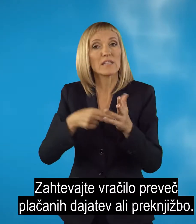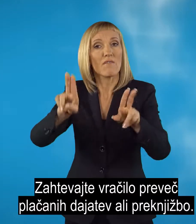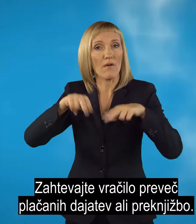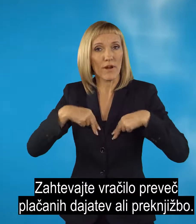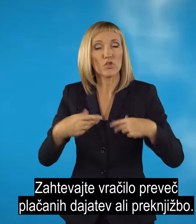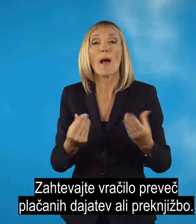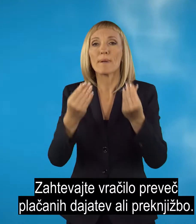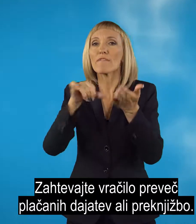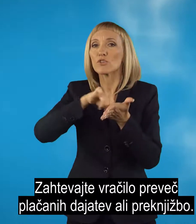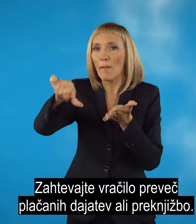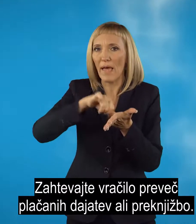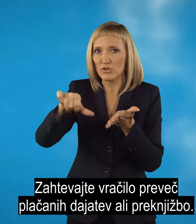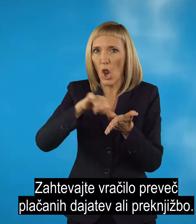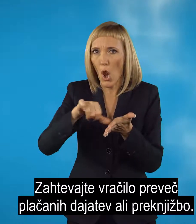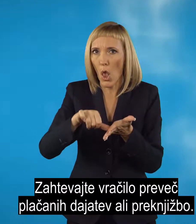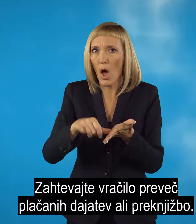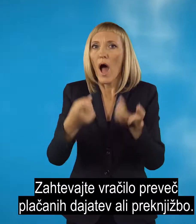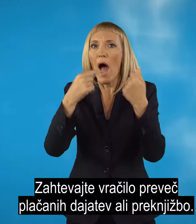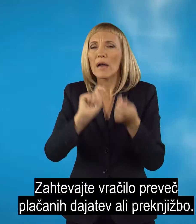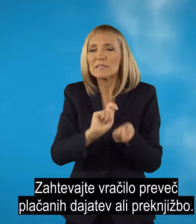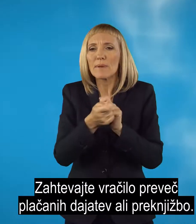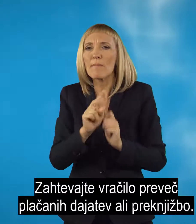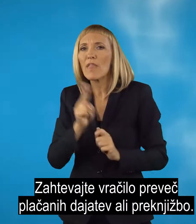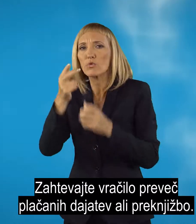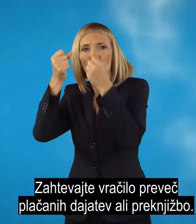Zahtevajte vračilo preveč plačanih dajatev ali preknjižbo.